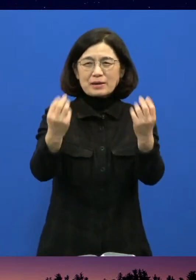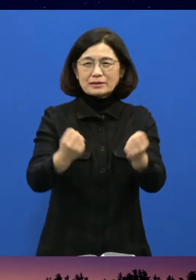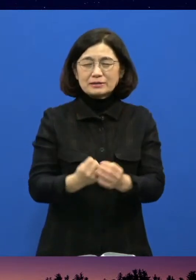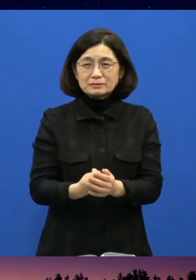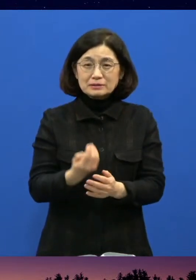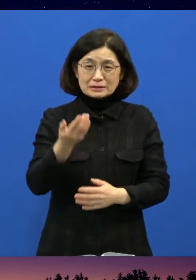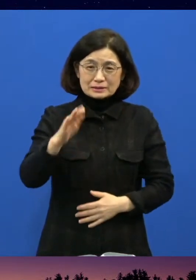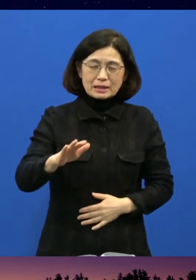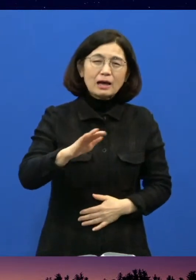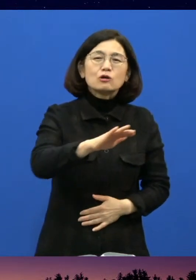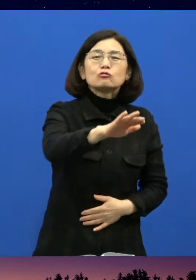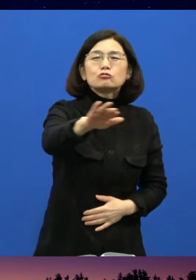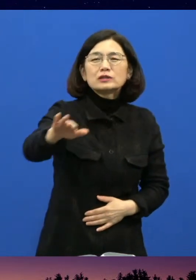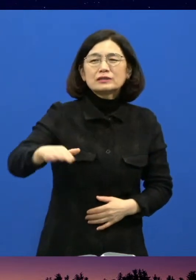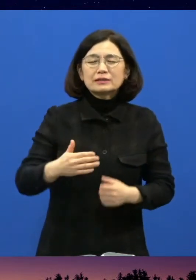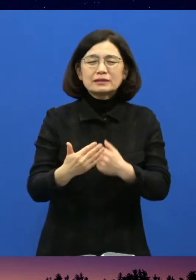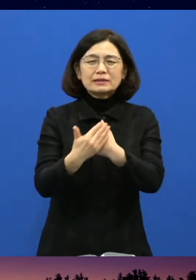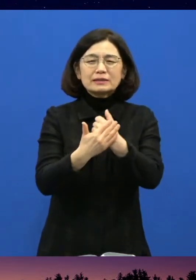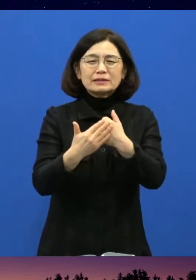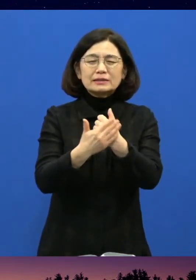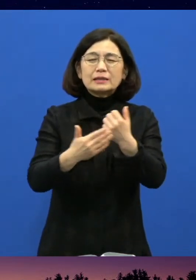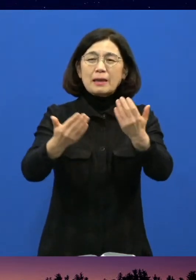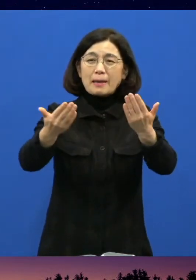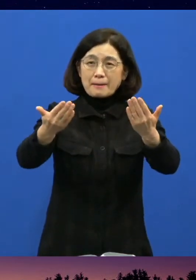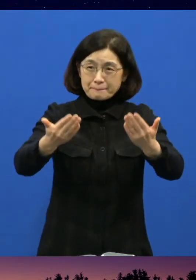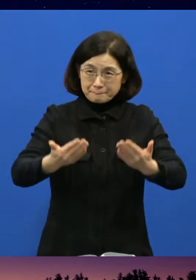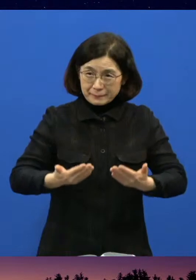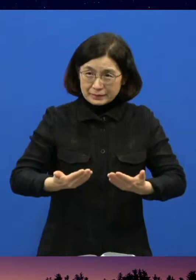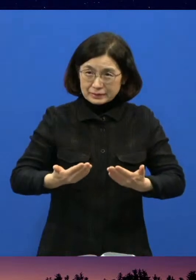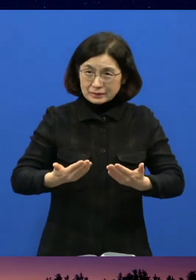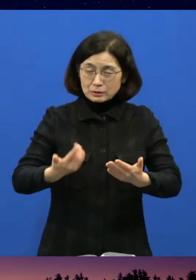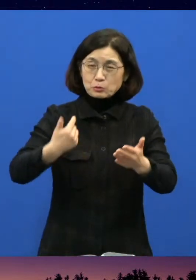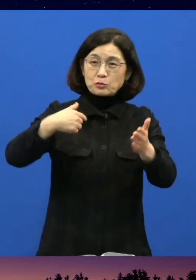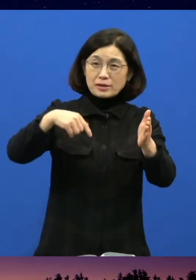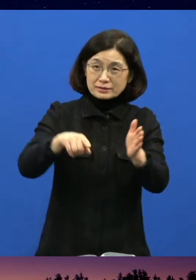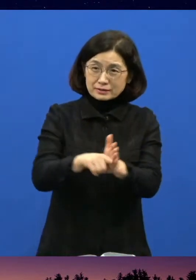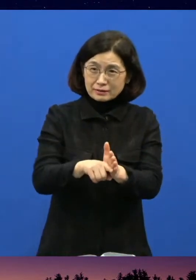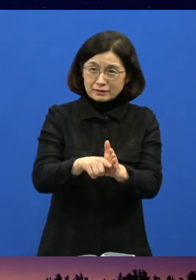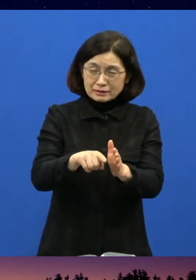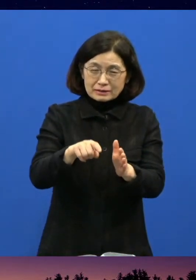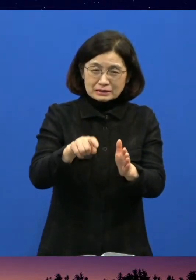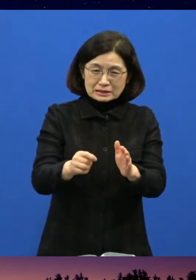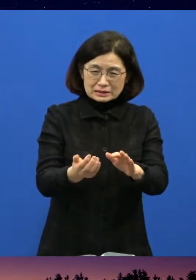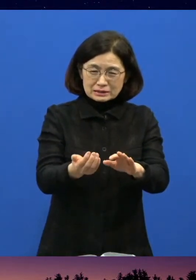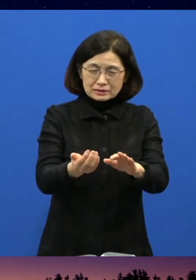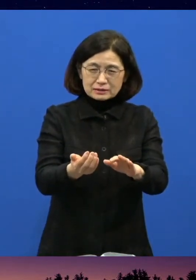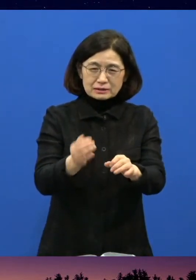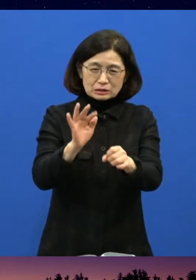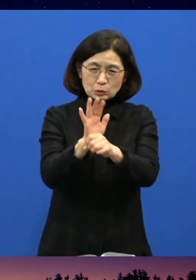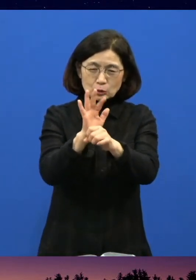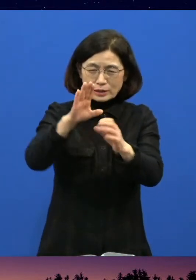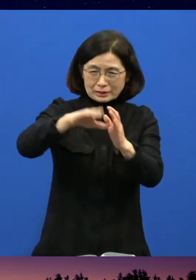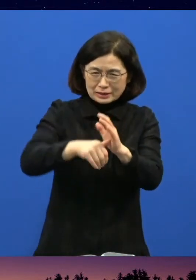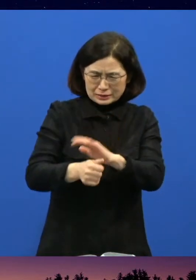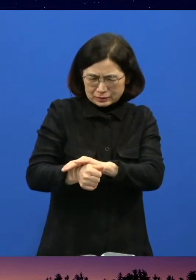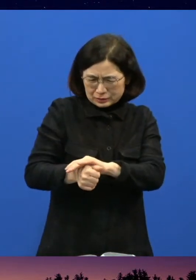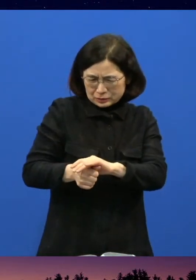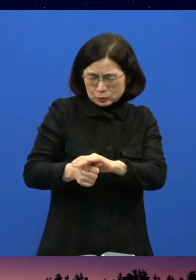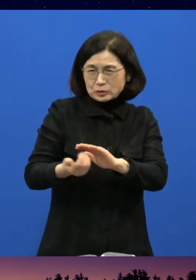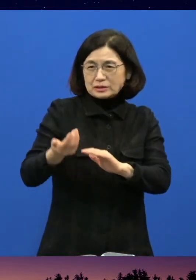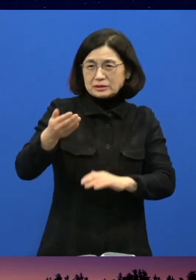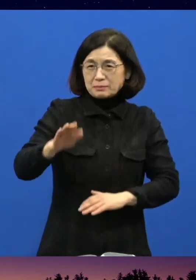은혜 받는 부분에 좀 더 소극적이고 이렇게 했다면, 이제 우리는 더